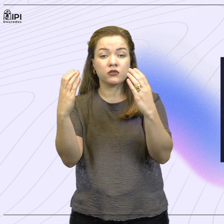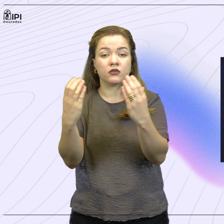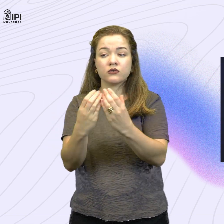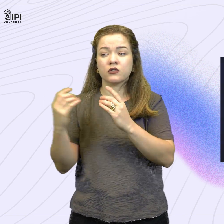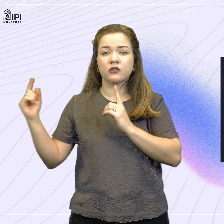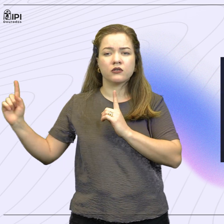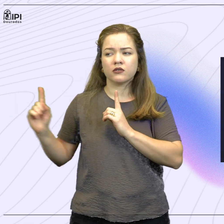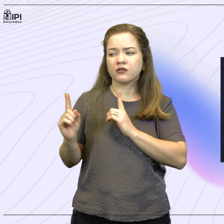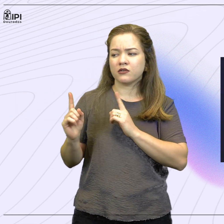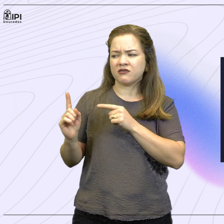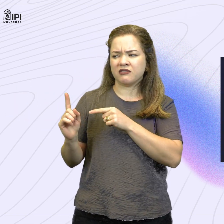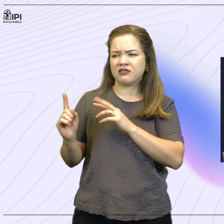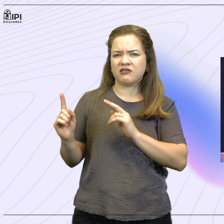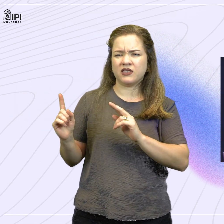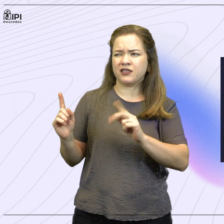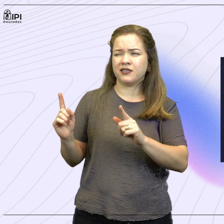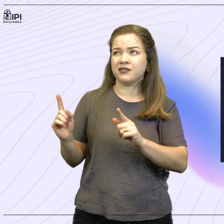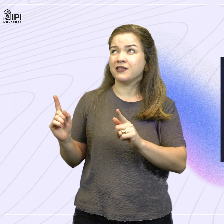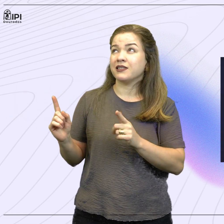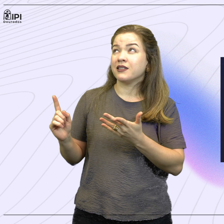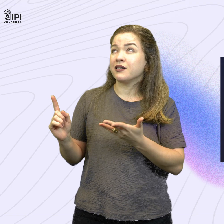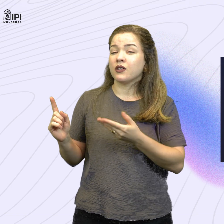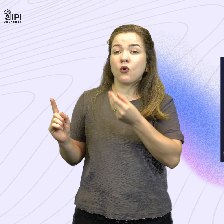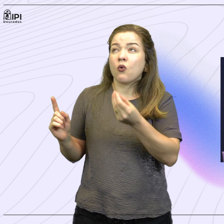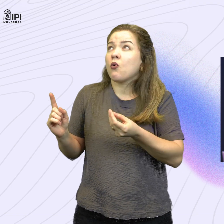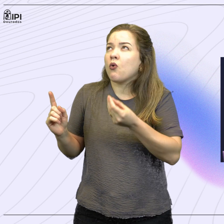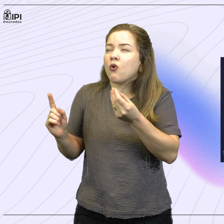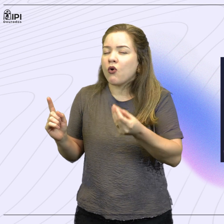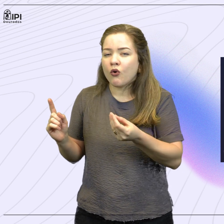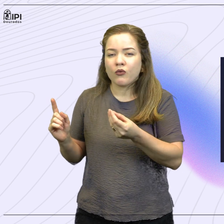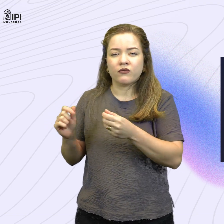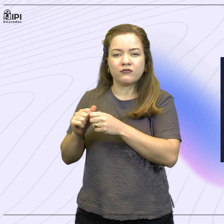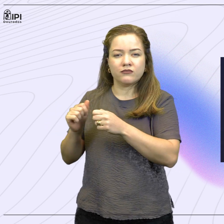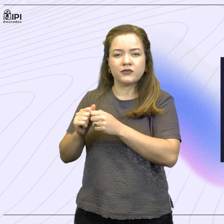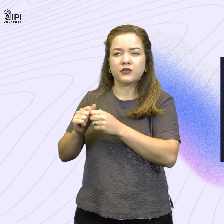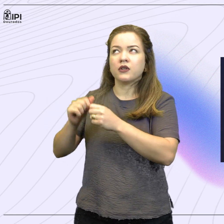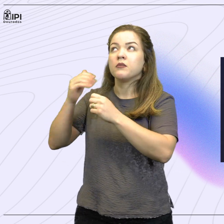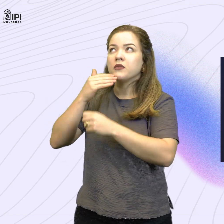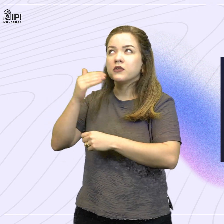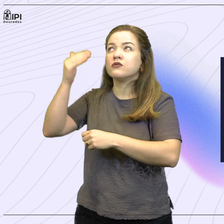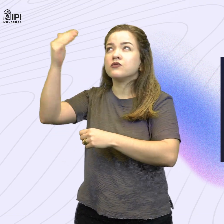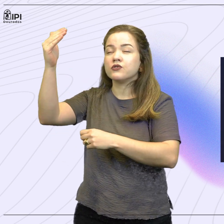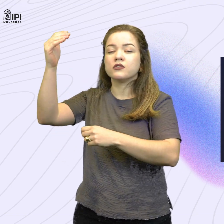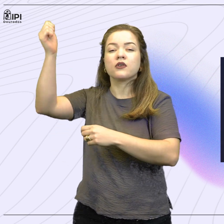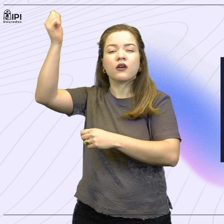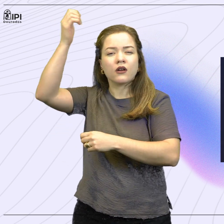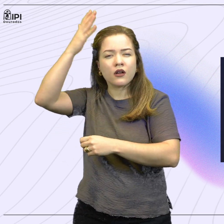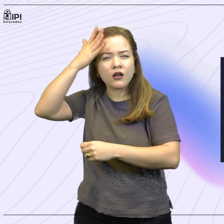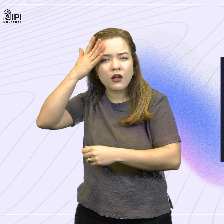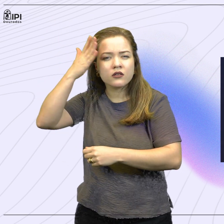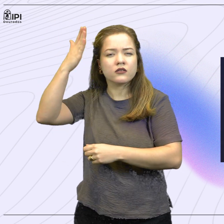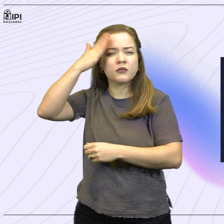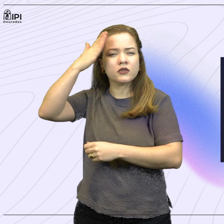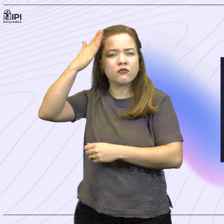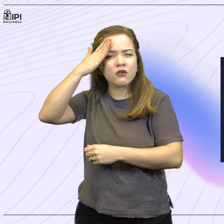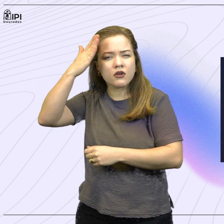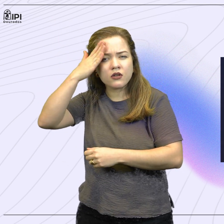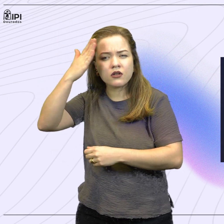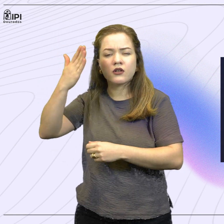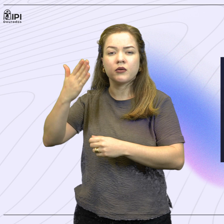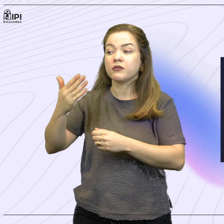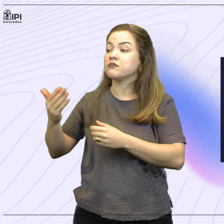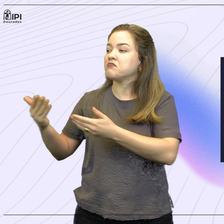gente, que é diferente de nós. Nós precisamos pedir a graça do Senhor, o discernimento, para que possamos ser hospitaleiros, para